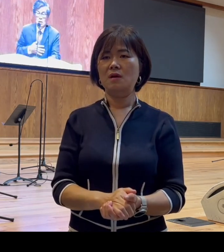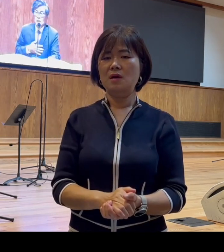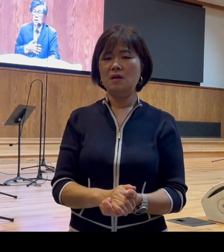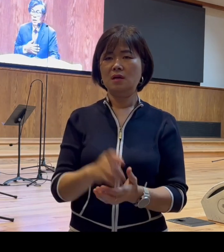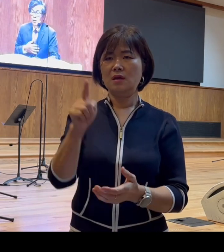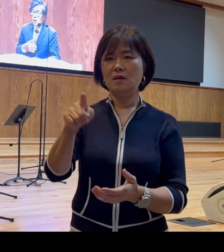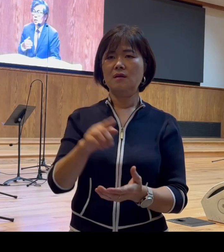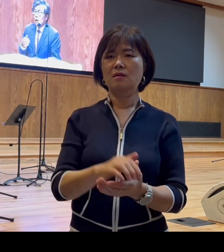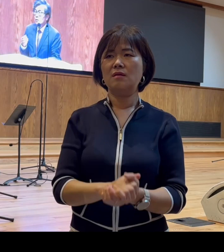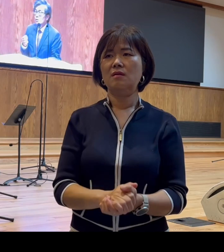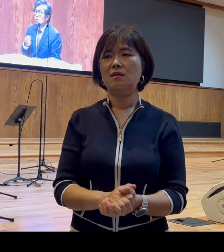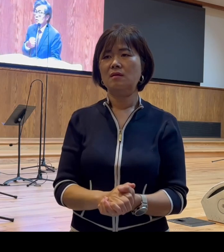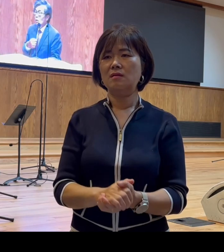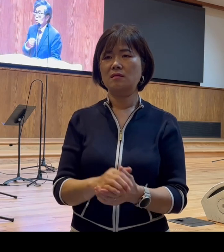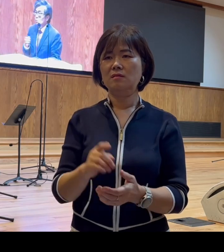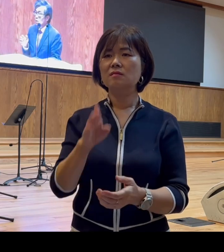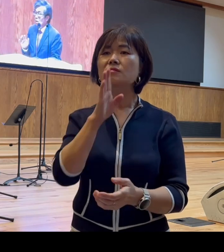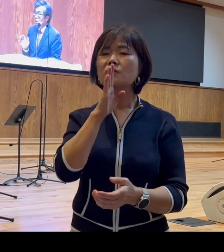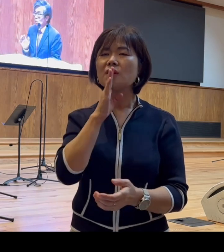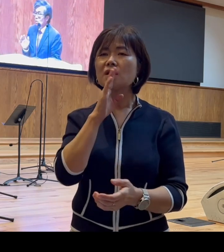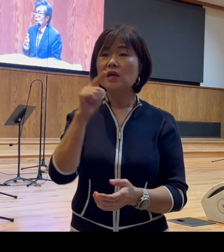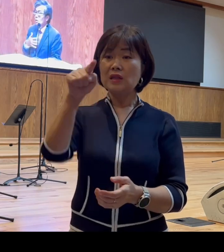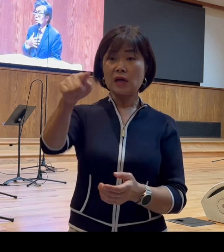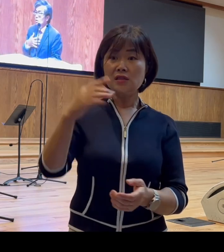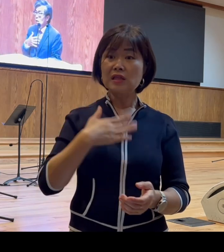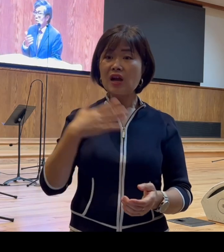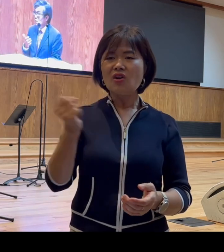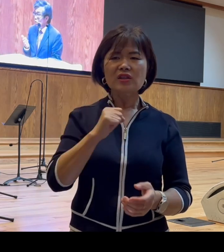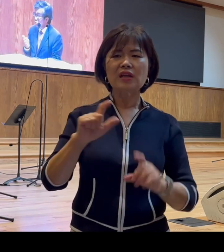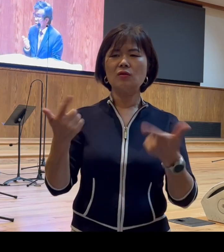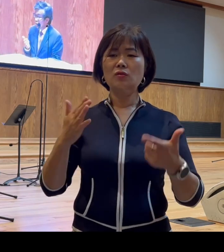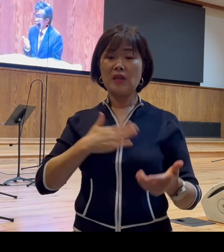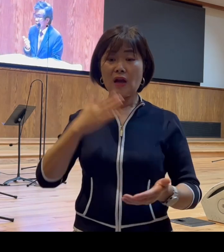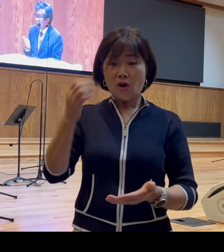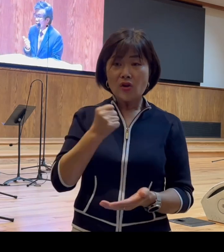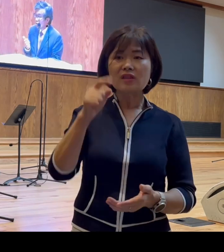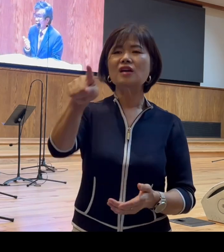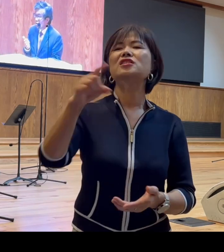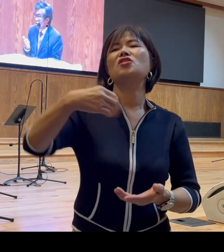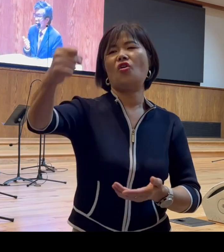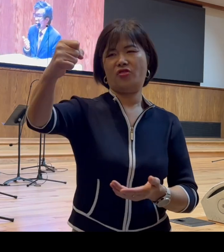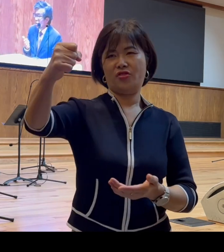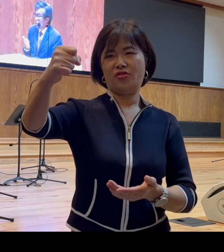그러니까 이게 당신 것이 내 것입니다가 아니고 내 것이 당신 것입니다예요.